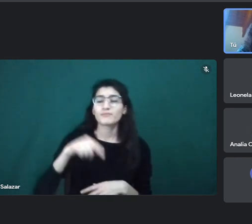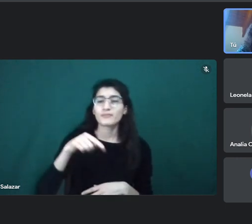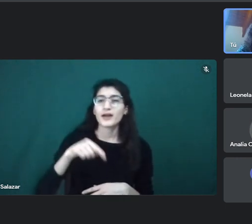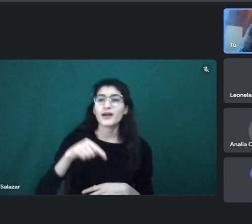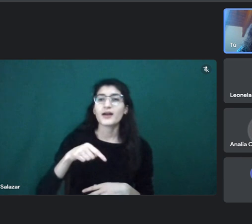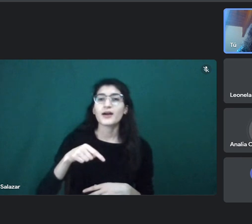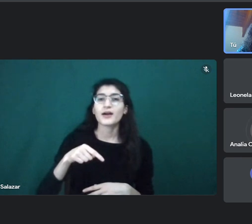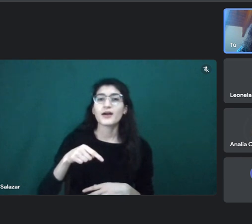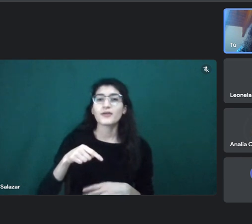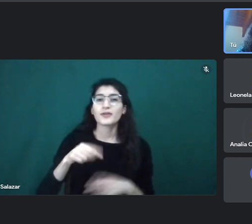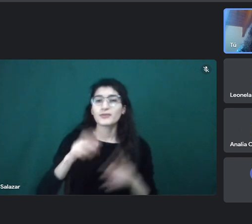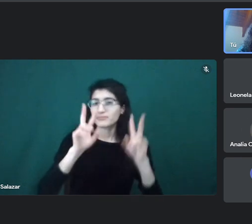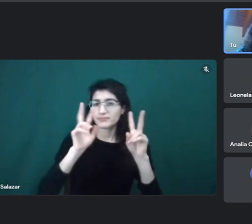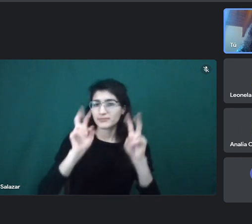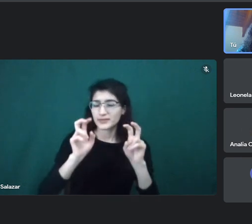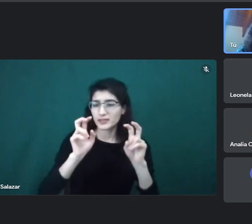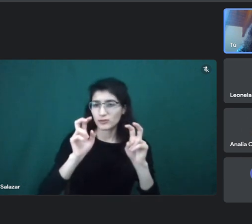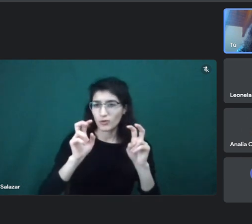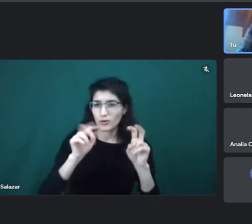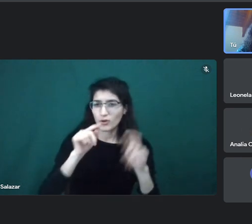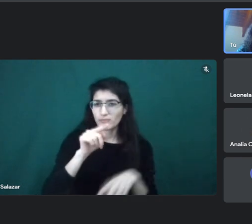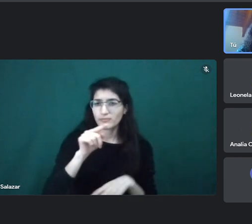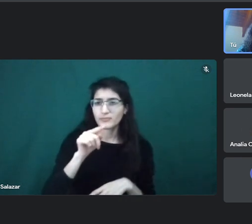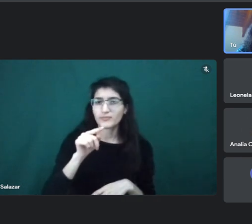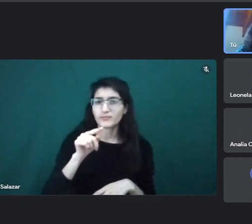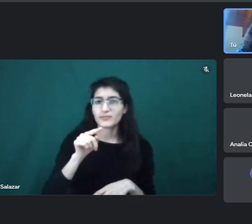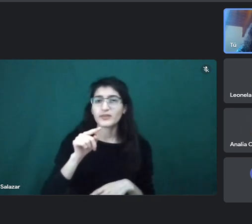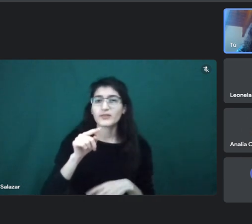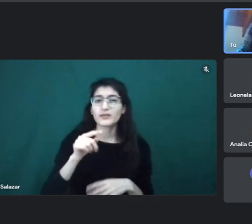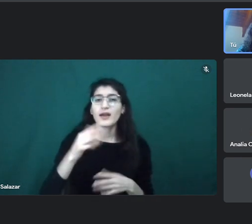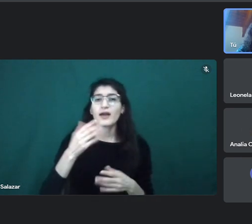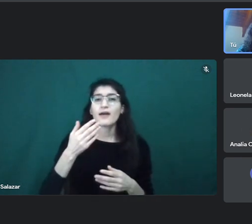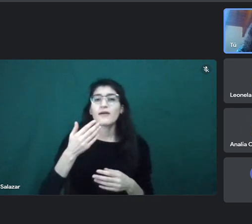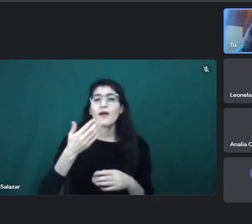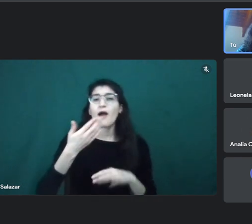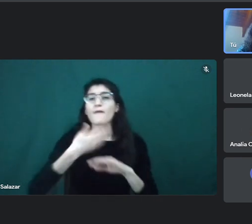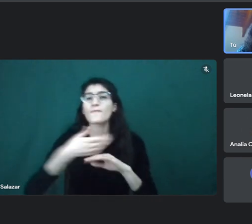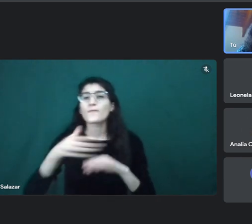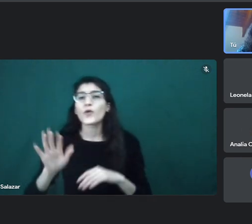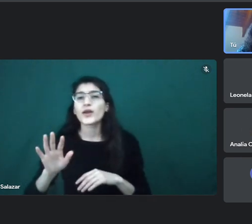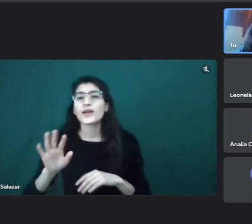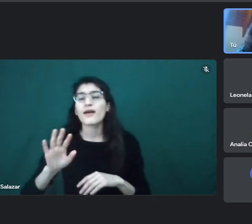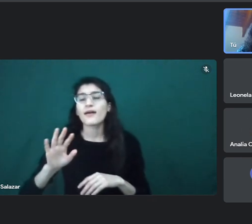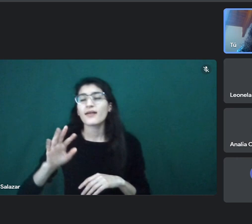Entonces, ¿qué es lo que está fuera de la red? ¿El qué? ¿Cuál es fuera de la red?